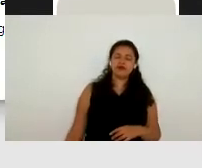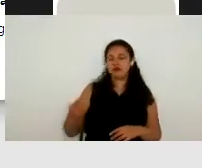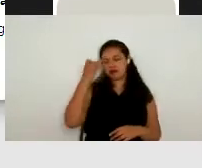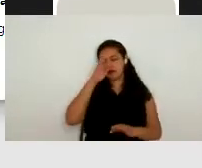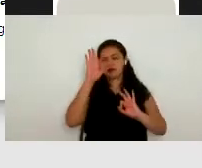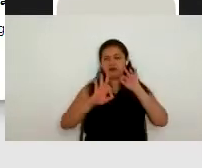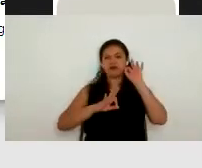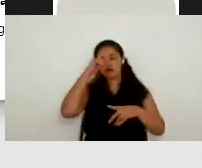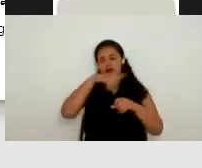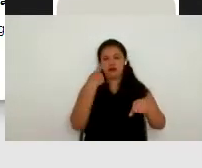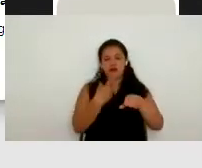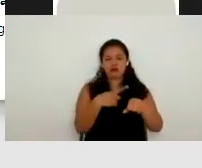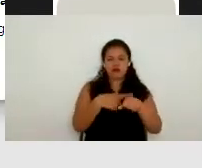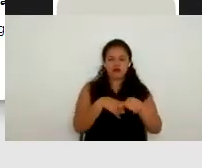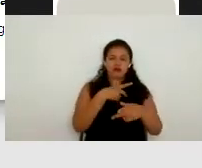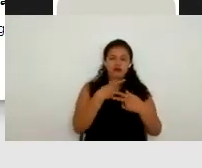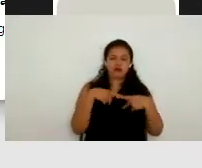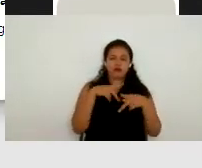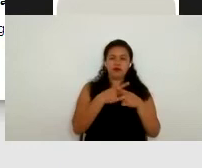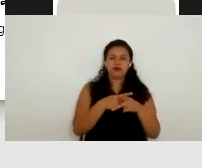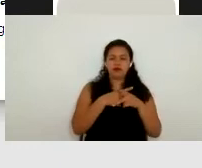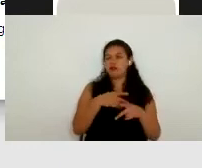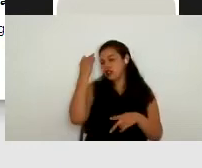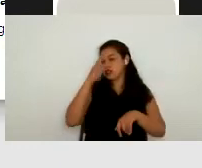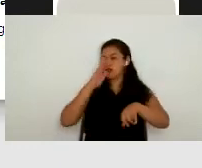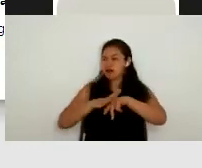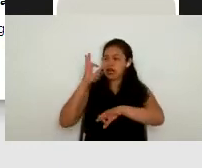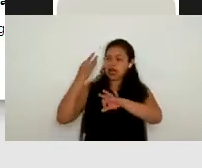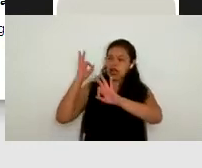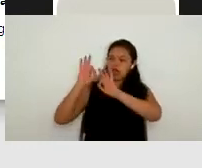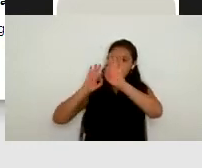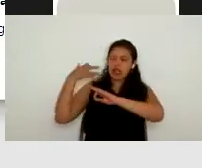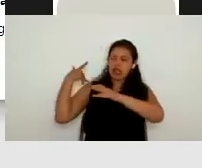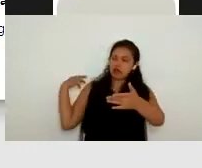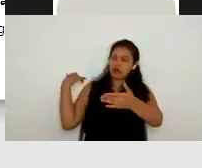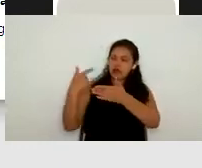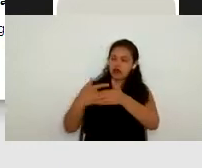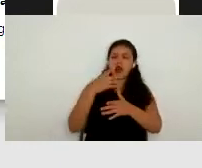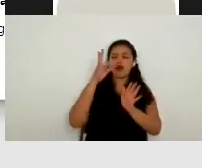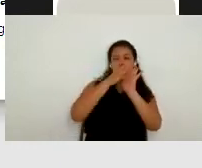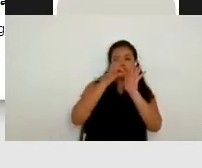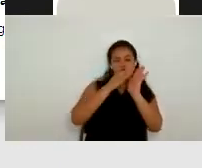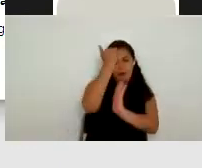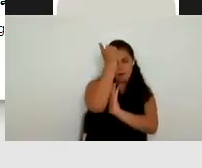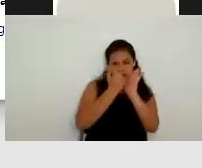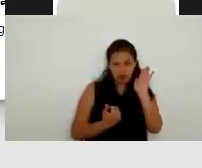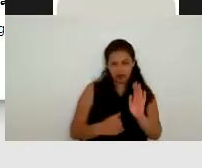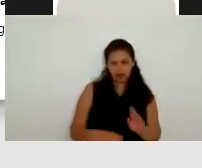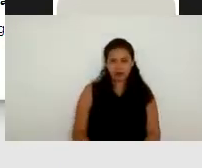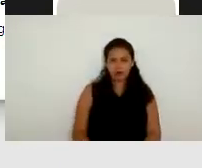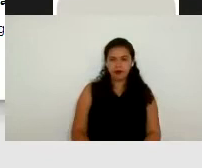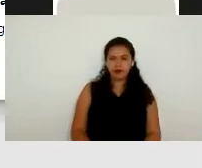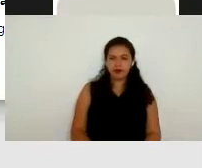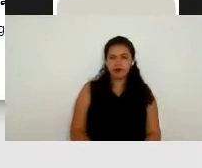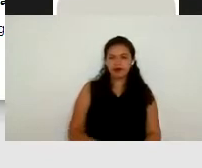entre más tiempo tenía tratándose menos puntaje se le asignan y otros problemas